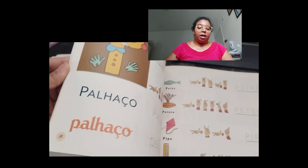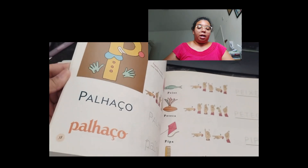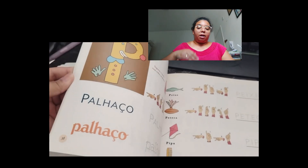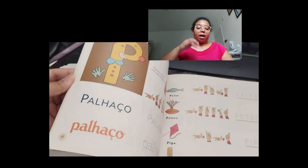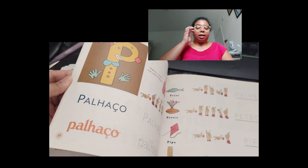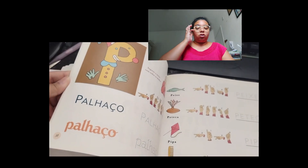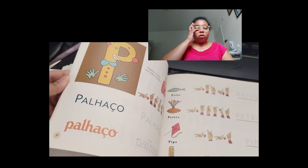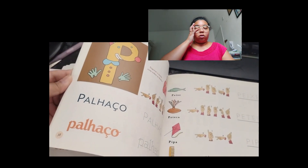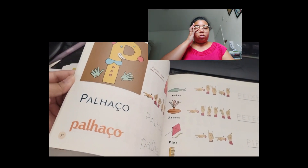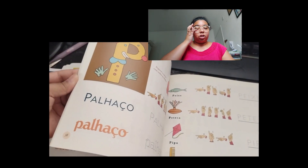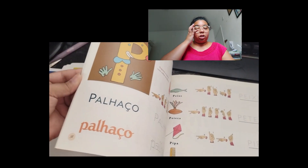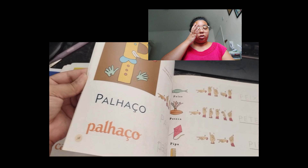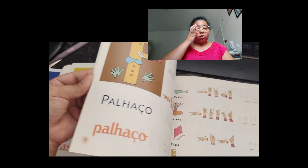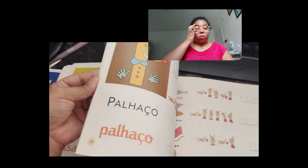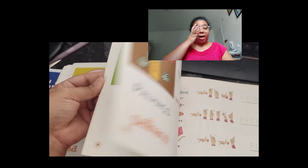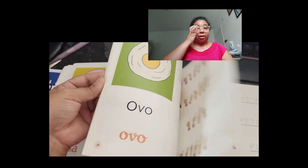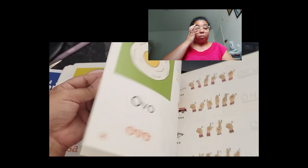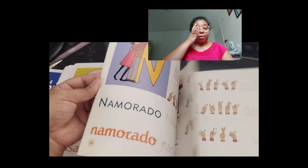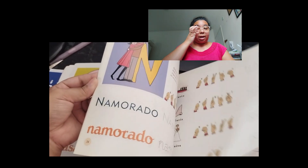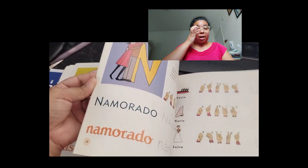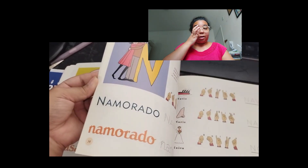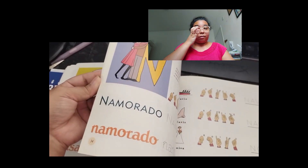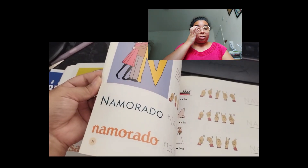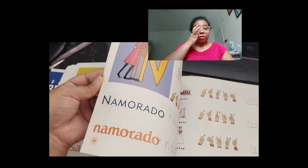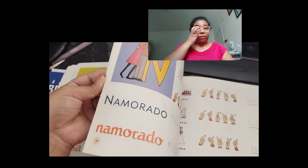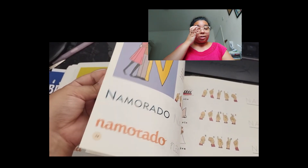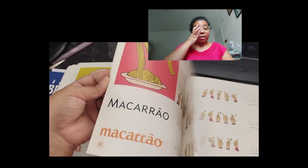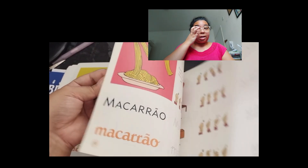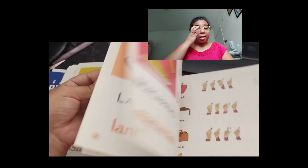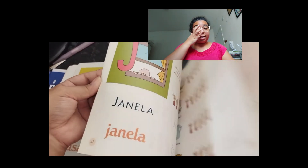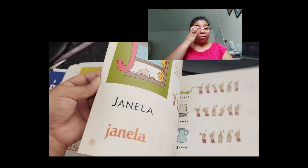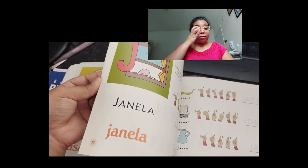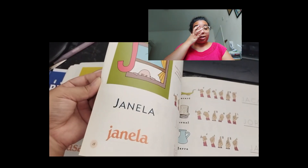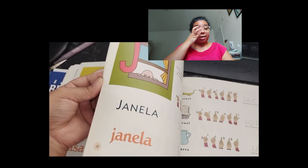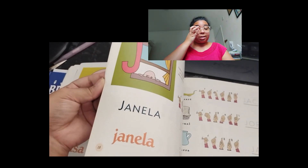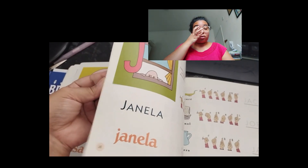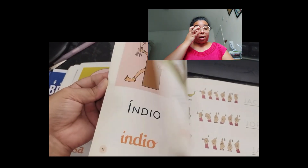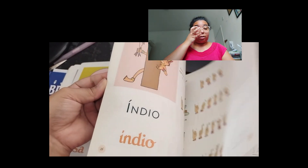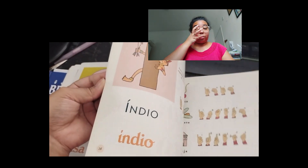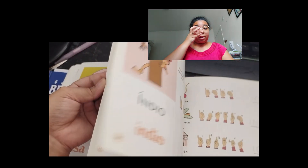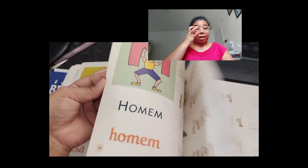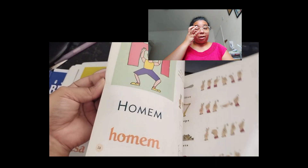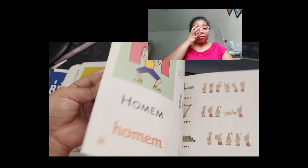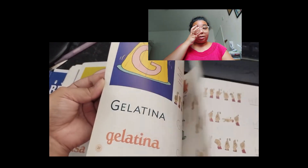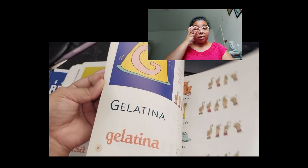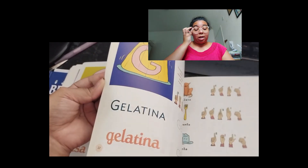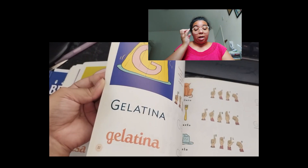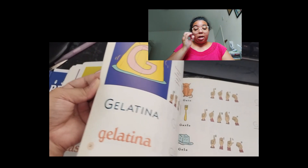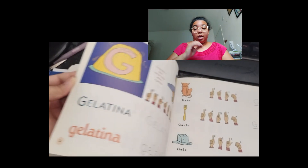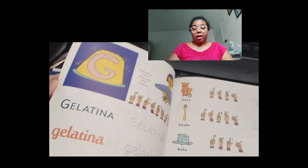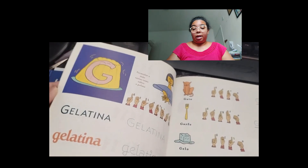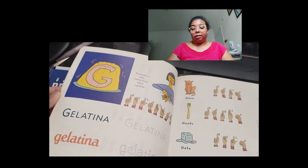a datilologia de 4 palavras, fazer a caligrafia dessas 4 palavras e então